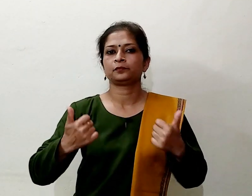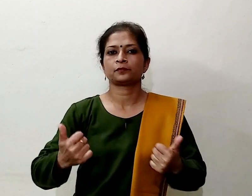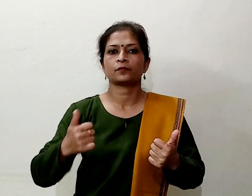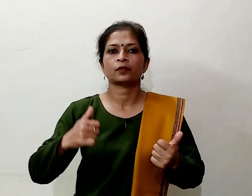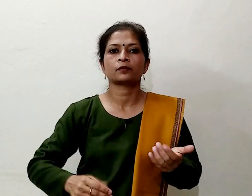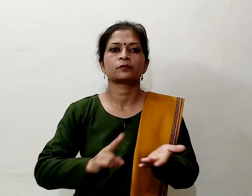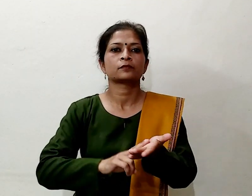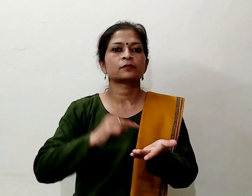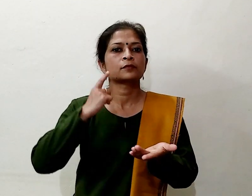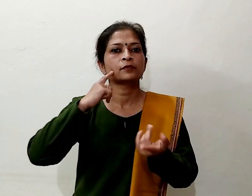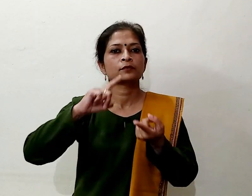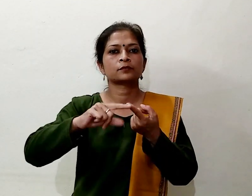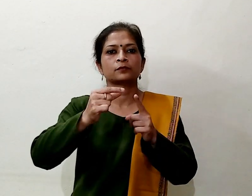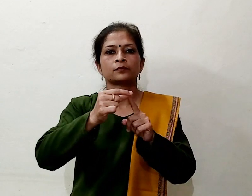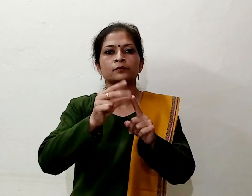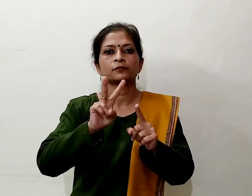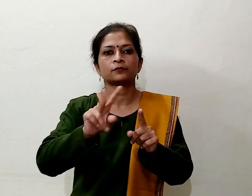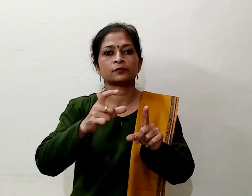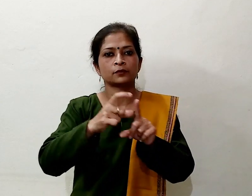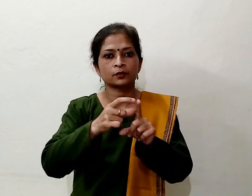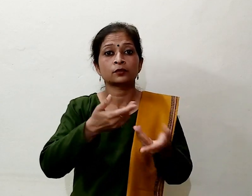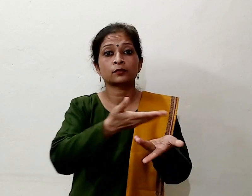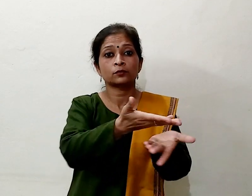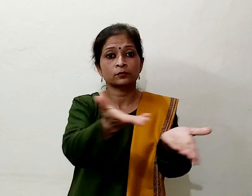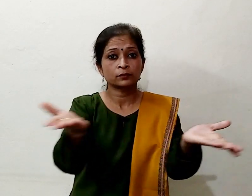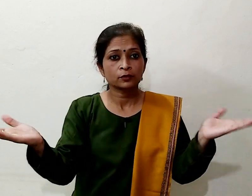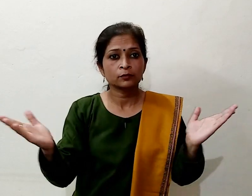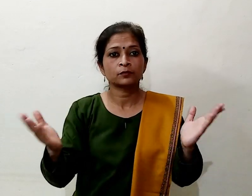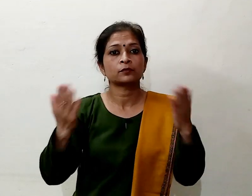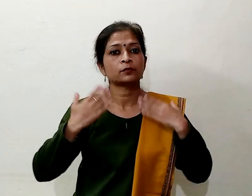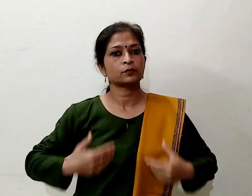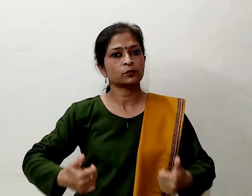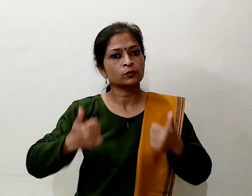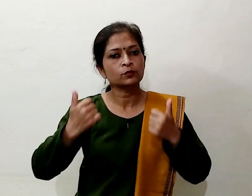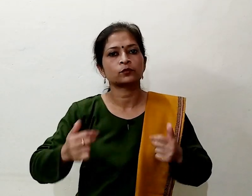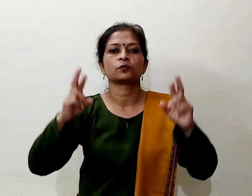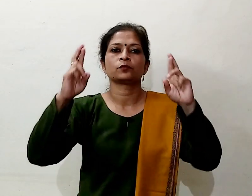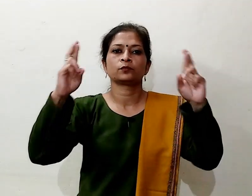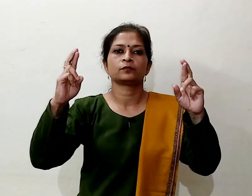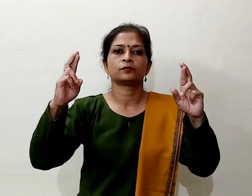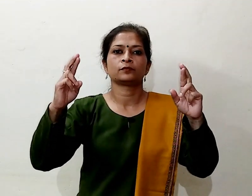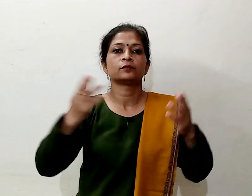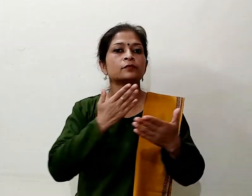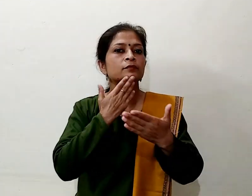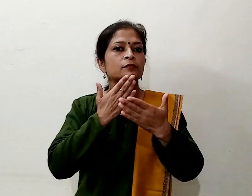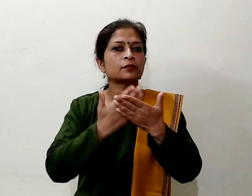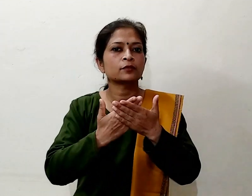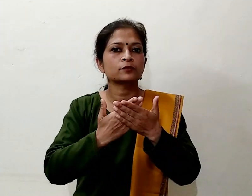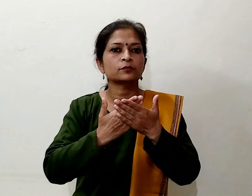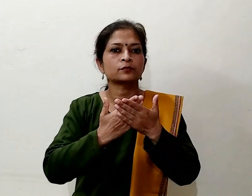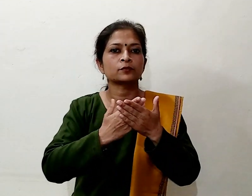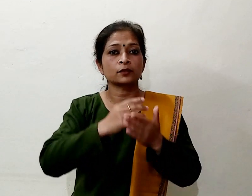रहें। निपवेट परिवार आपके अच्छे स्वास्ते की काम न करता है। धन्यवाद। जै